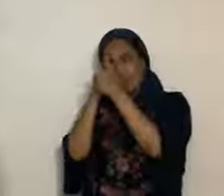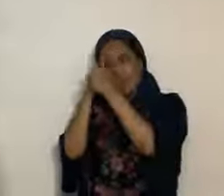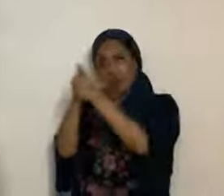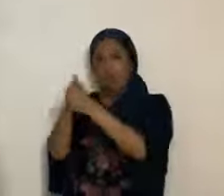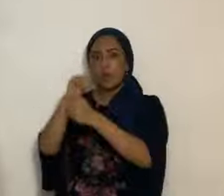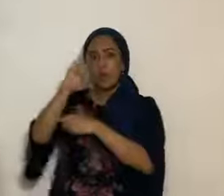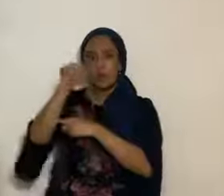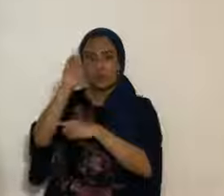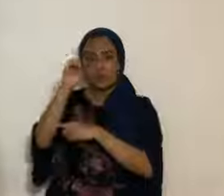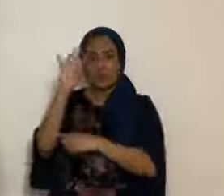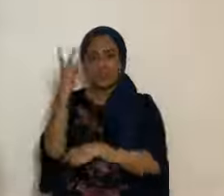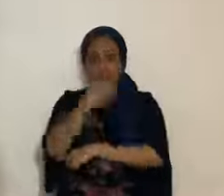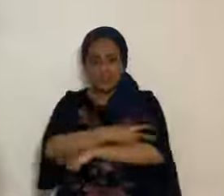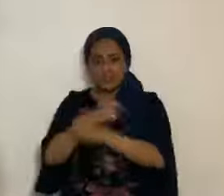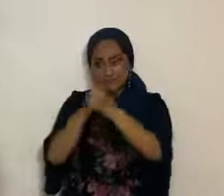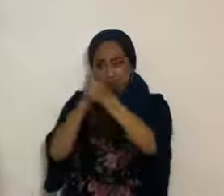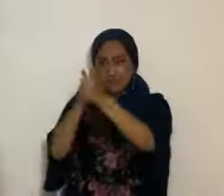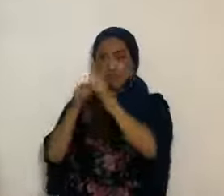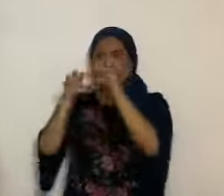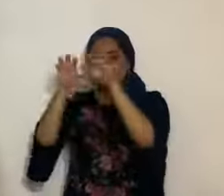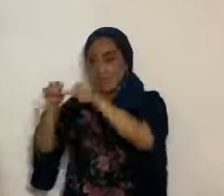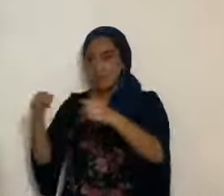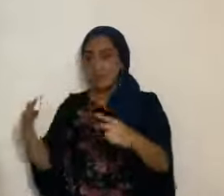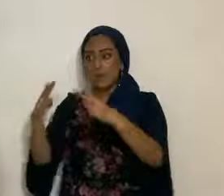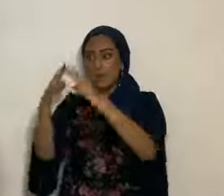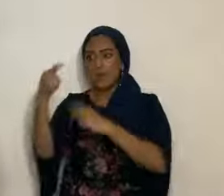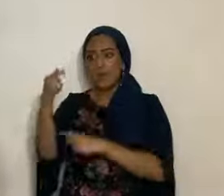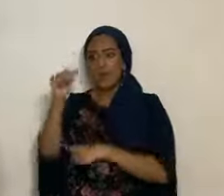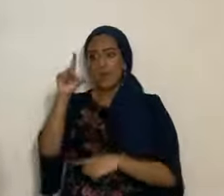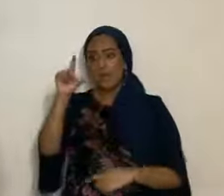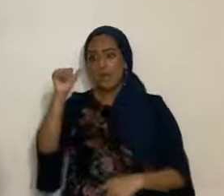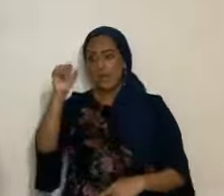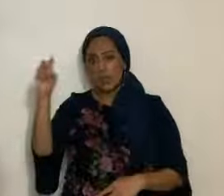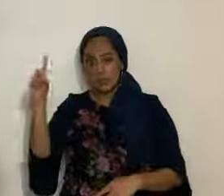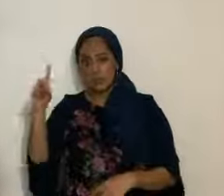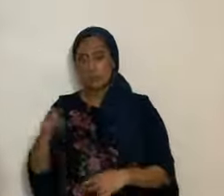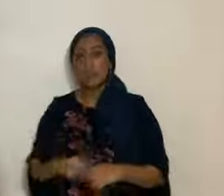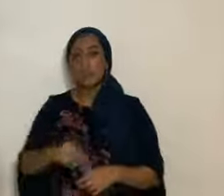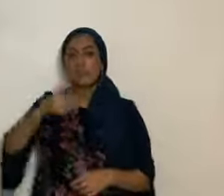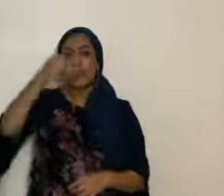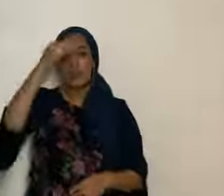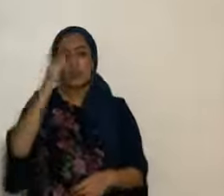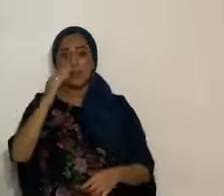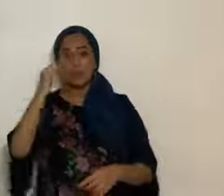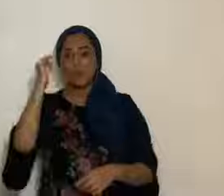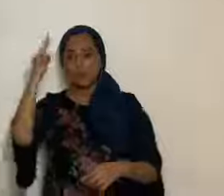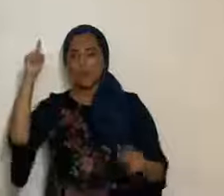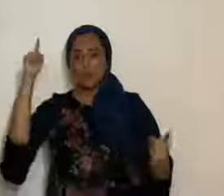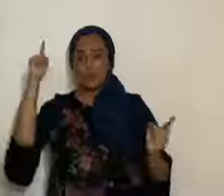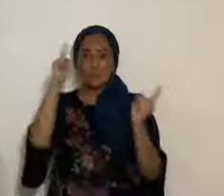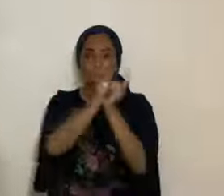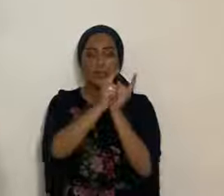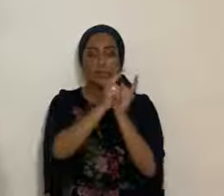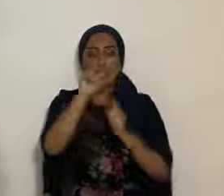7 días, y le alcanzó en el monte de Galaad. Y vino Elohim a Labán arameo en sueños aquella noche, y le